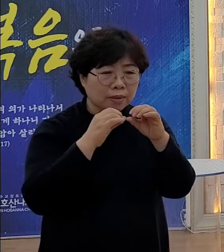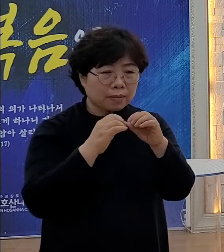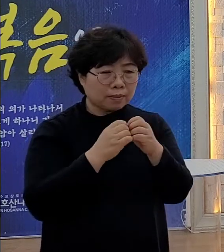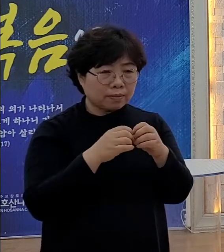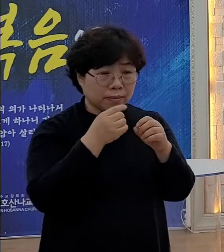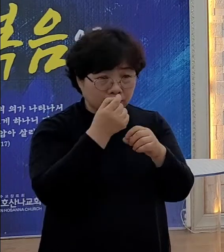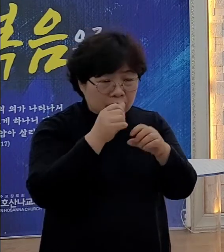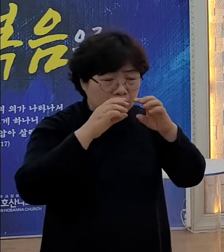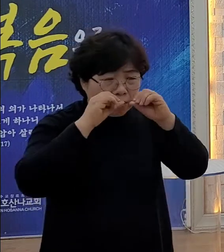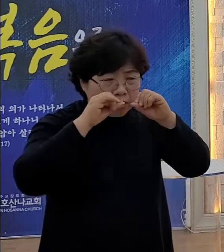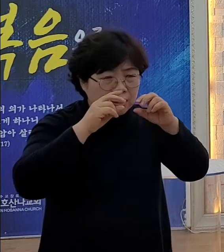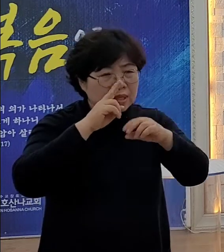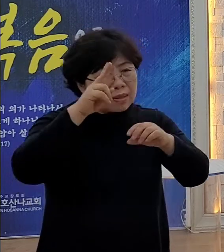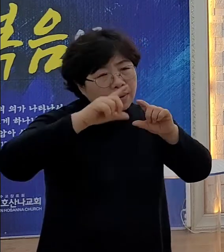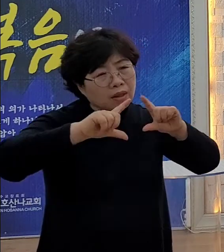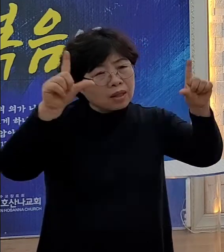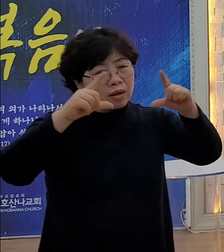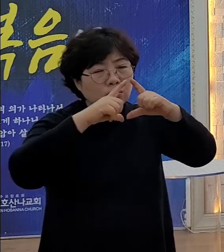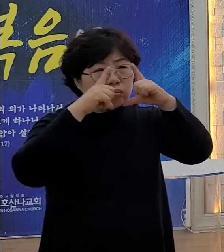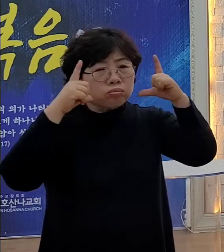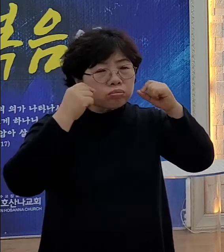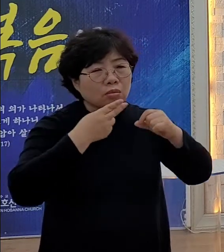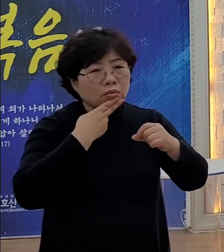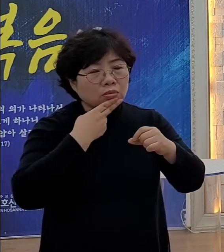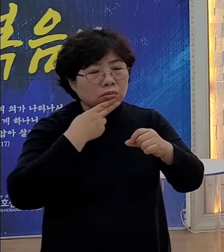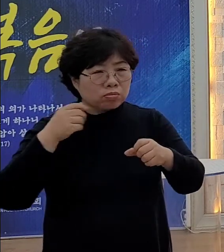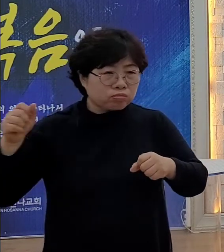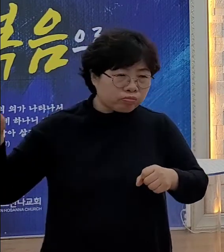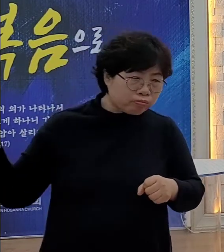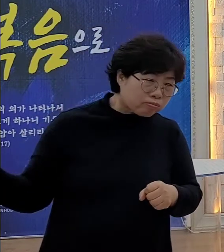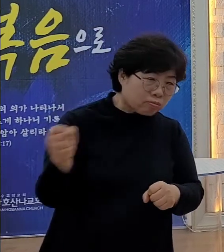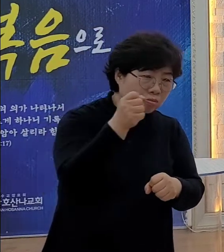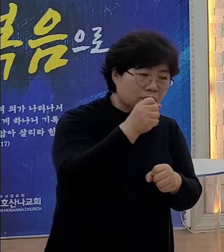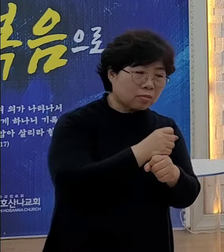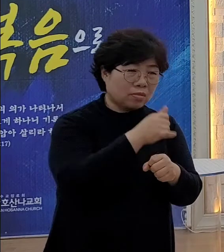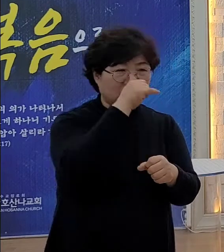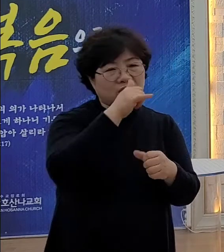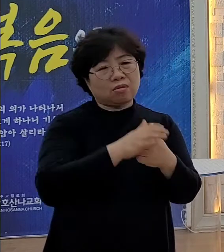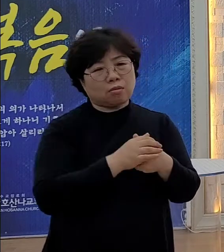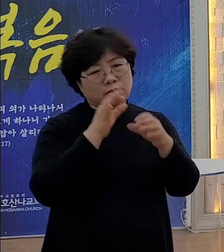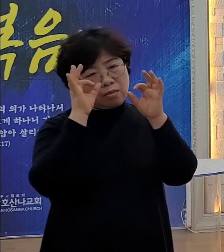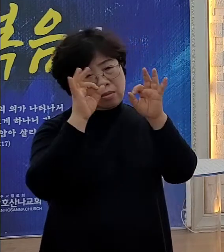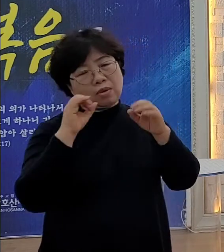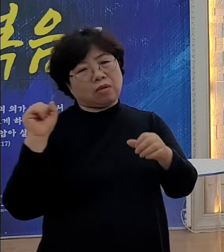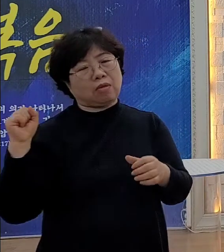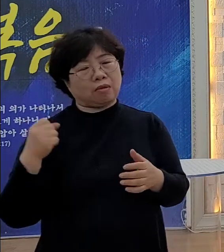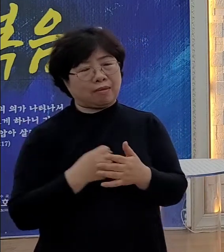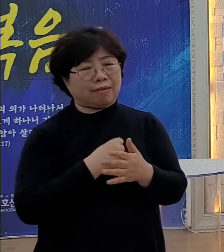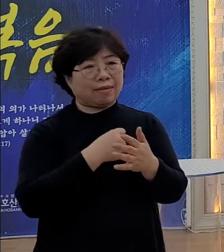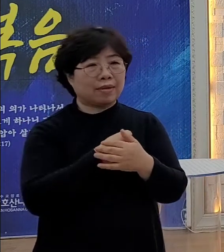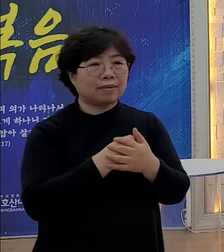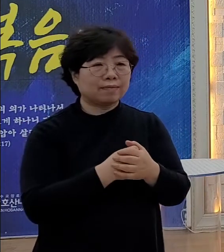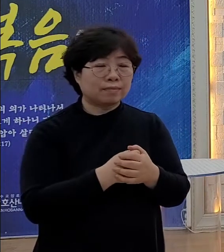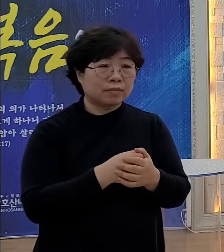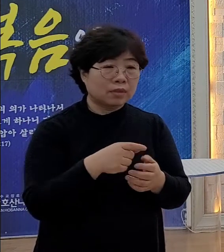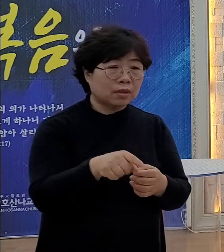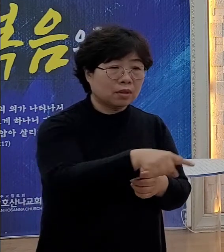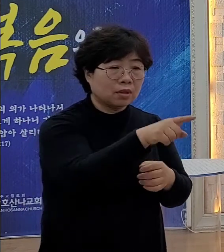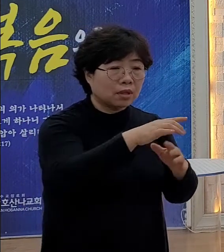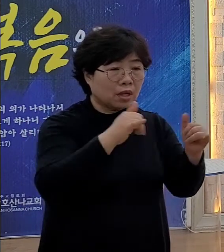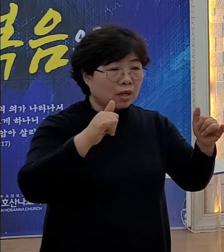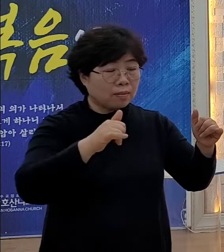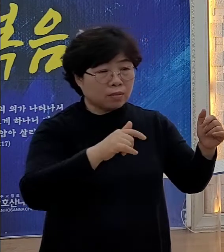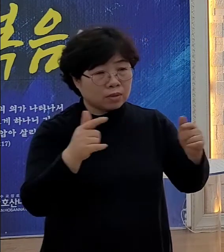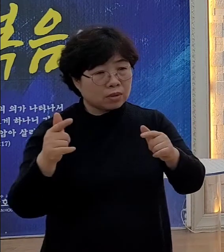날 마스크도 안 끼고 테니스를 치고 있더라고요. 땀을 뻘뻘 흘리면서. 이 사람들은 왜 테니스를 치고